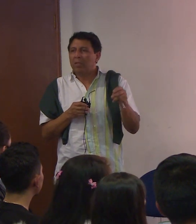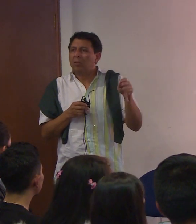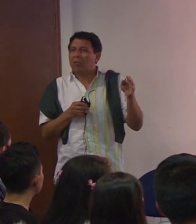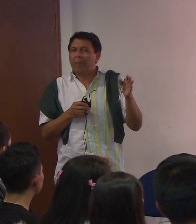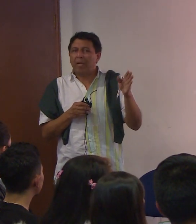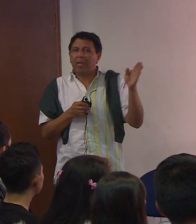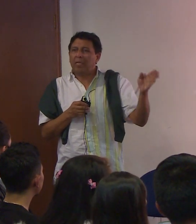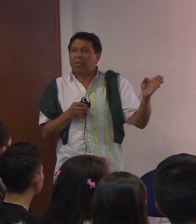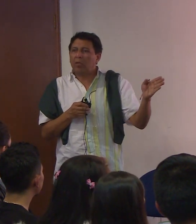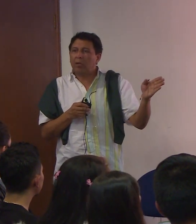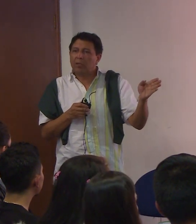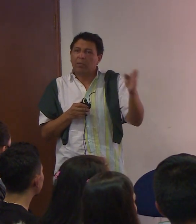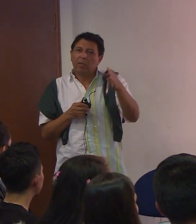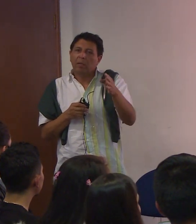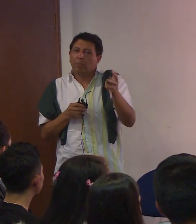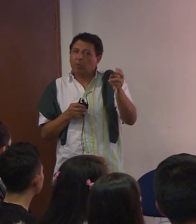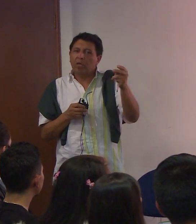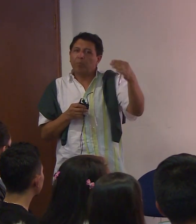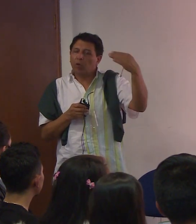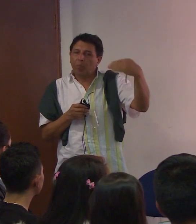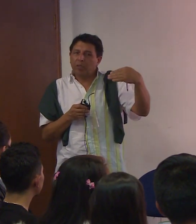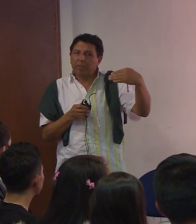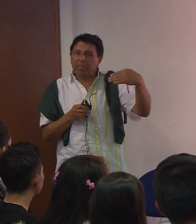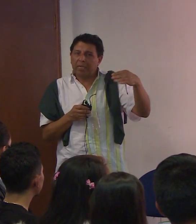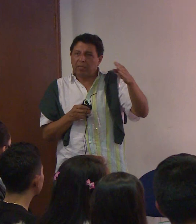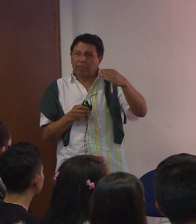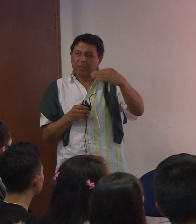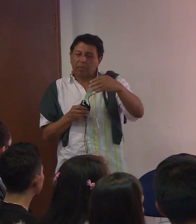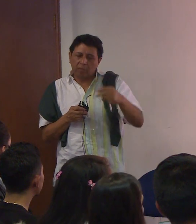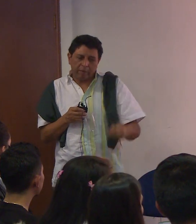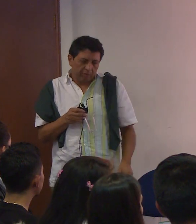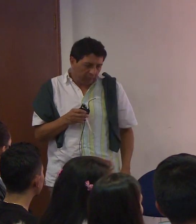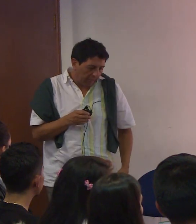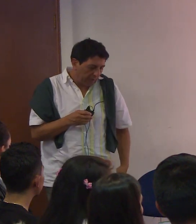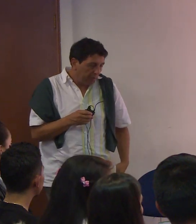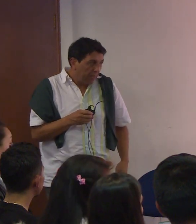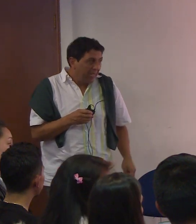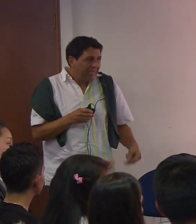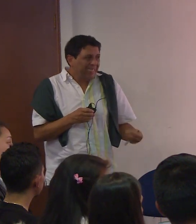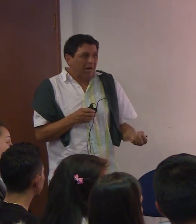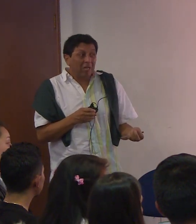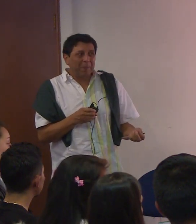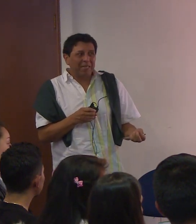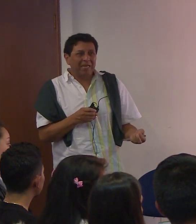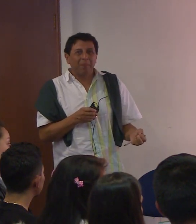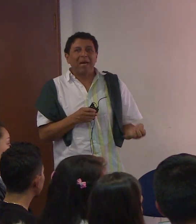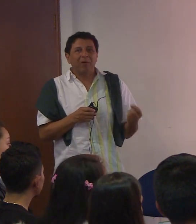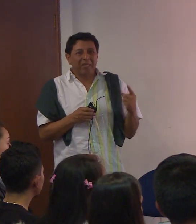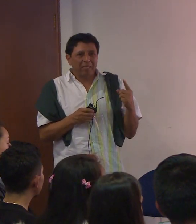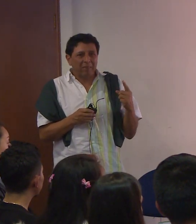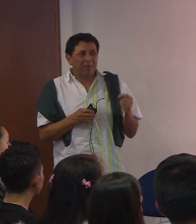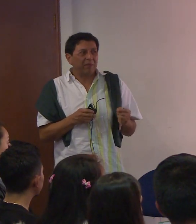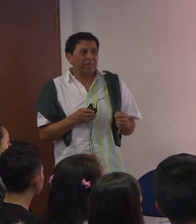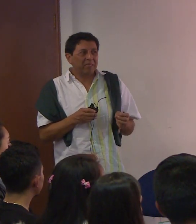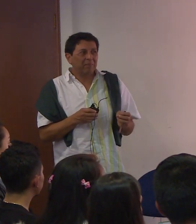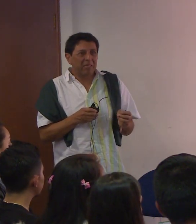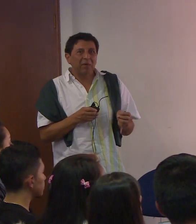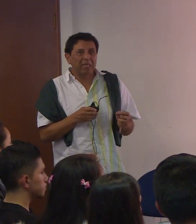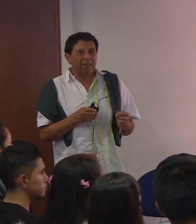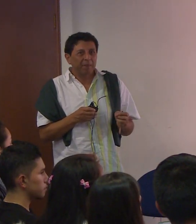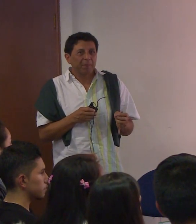datos donde aparece el director, digo, por grupos de investigación están los trabajos de grado. Ya con las prácticas pedagógicas sí es